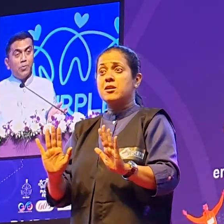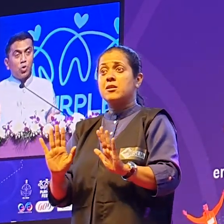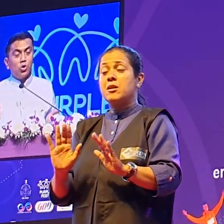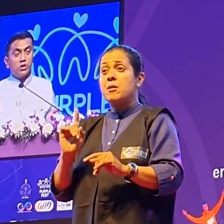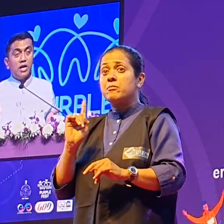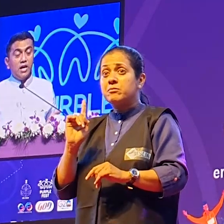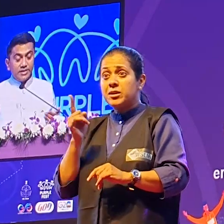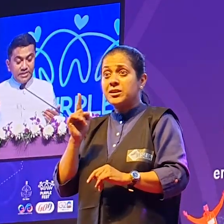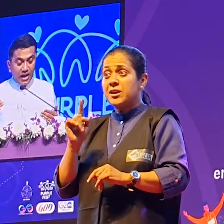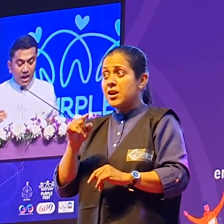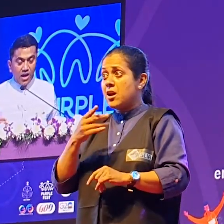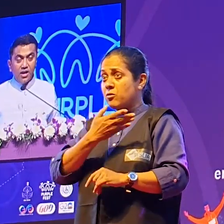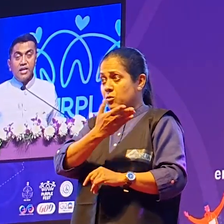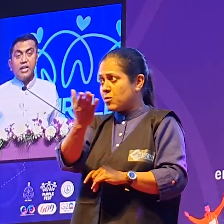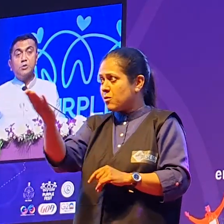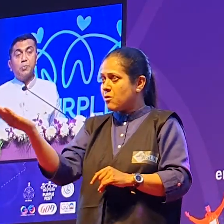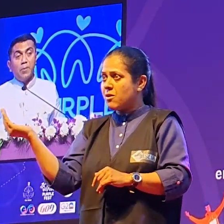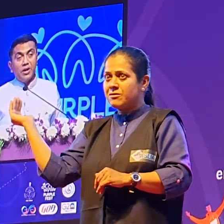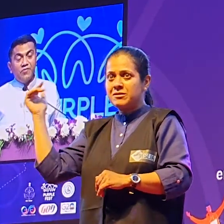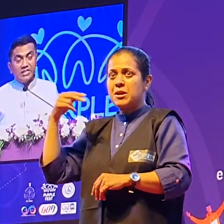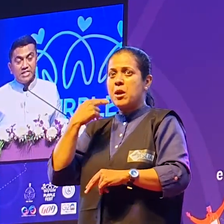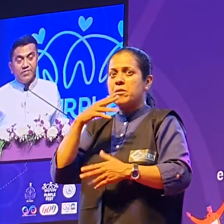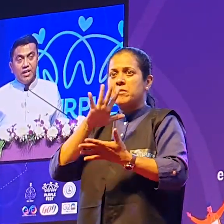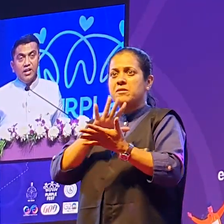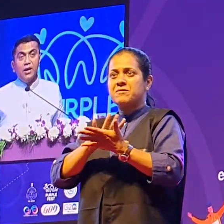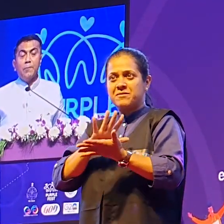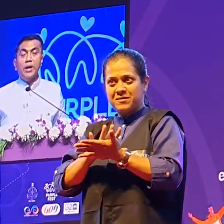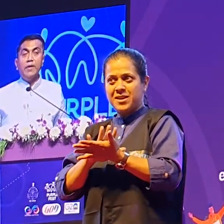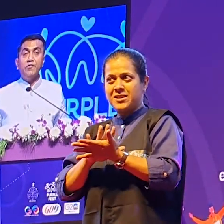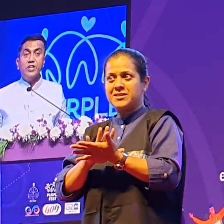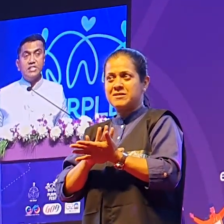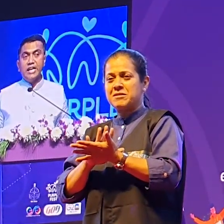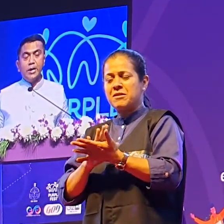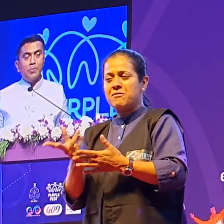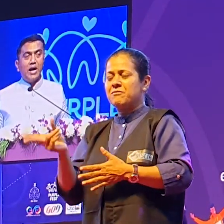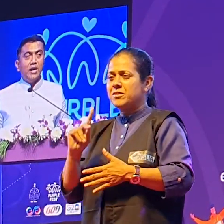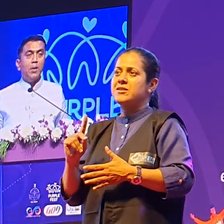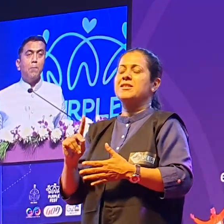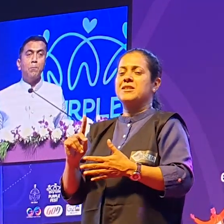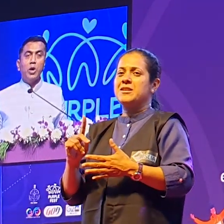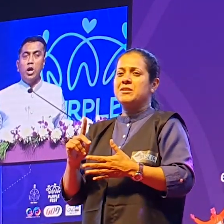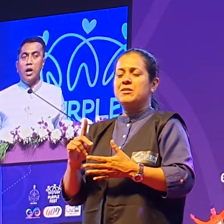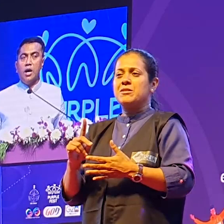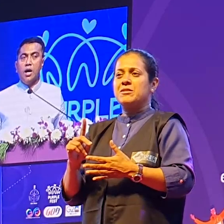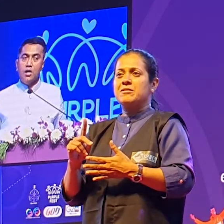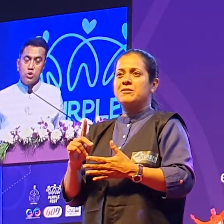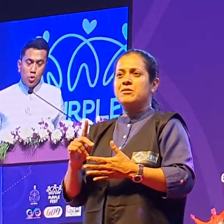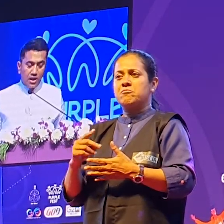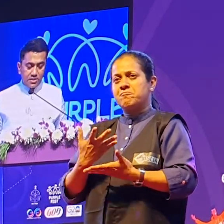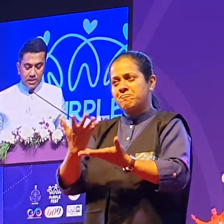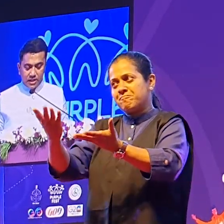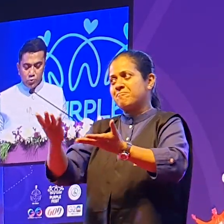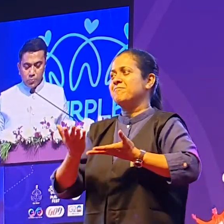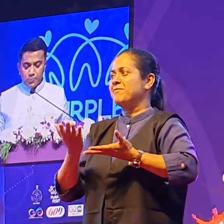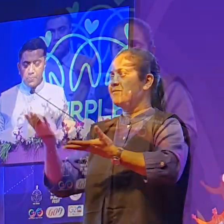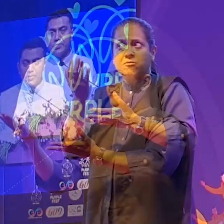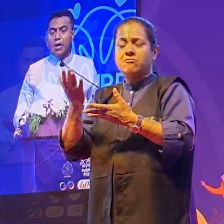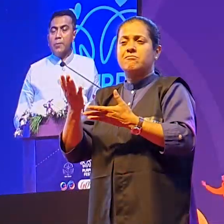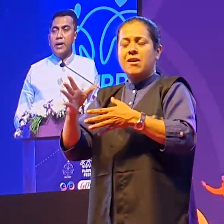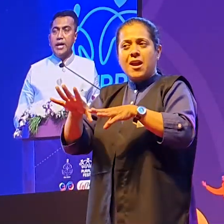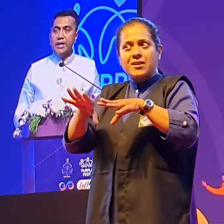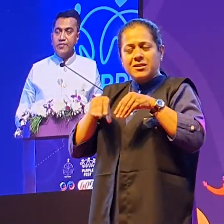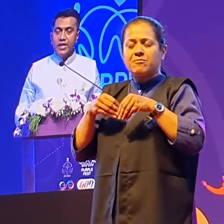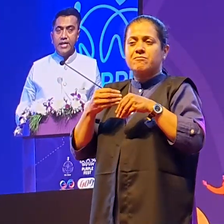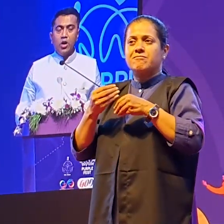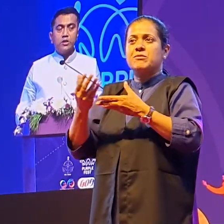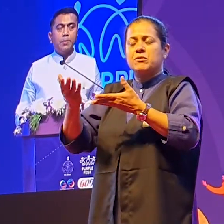आप लोगों का यहाँ इस पर्पल फेस्टिवल में फिर से एक बार स्वागत करता हूँ.